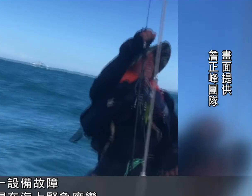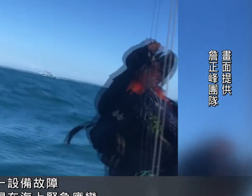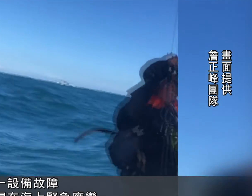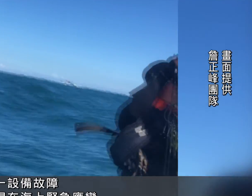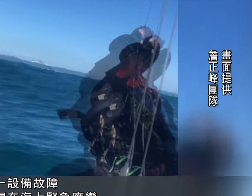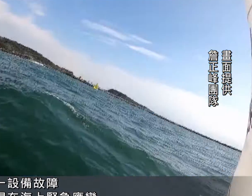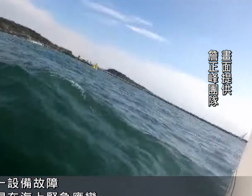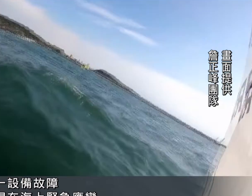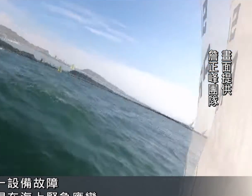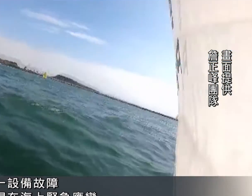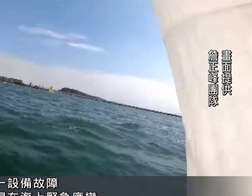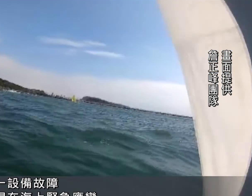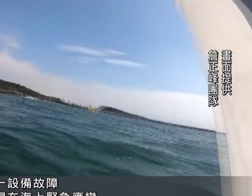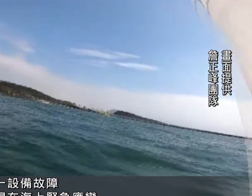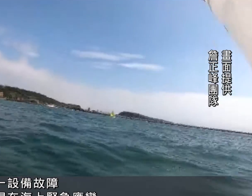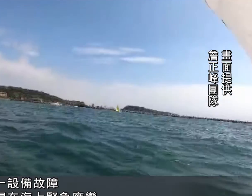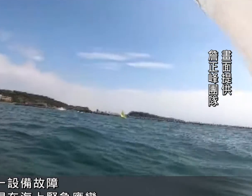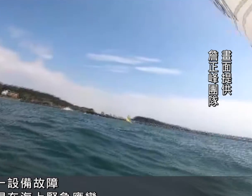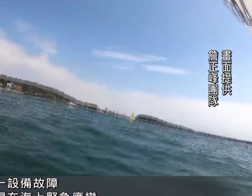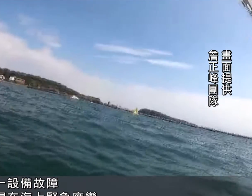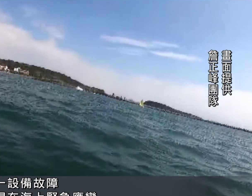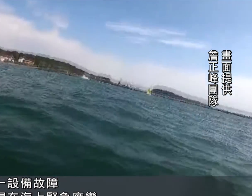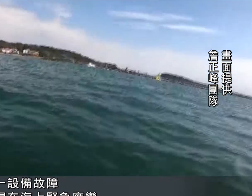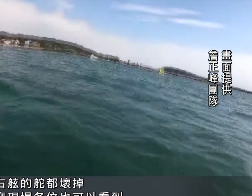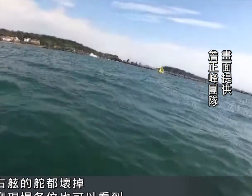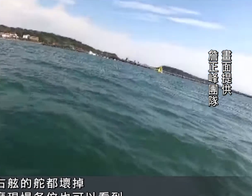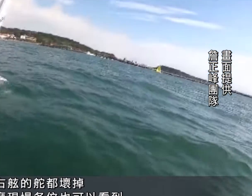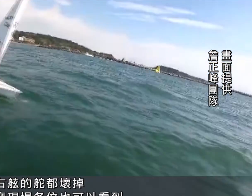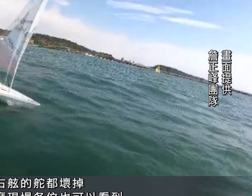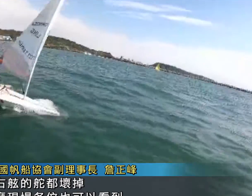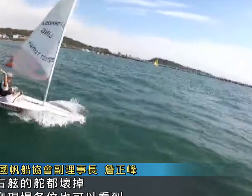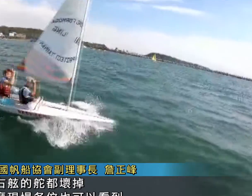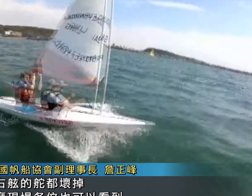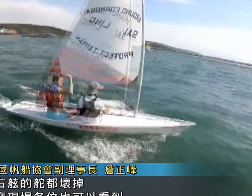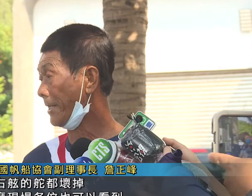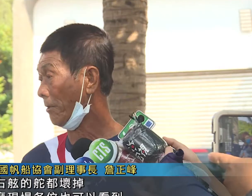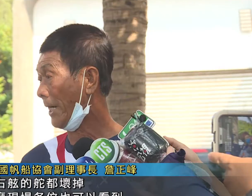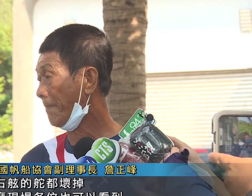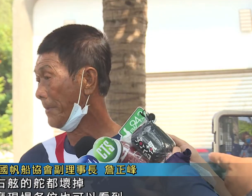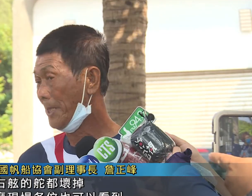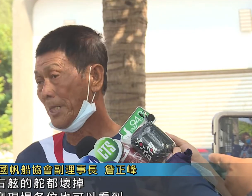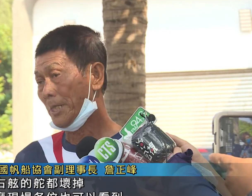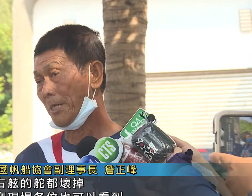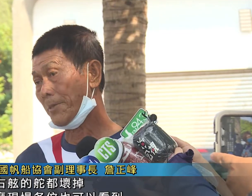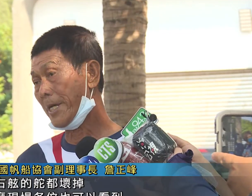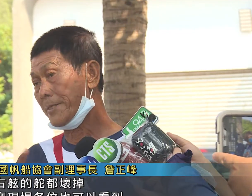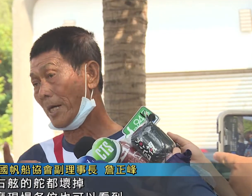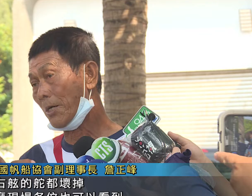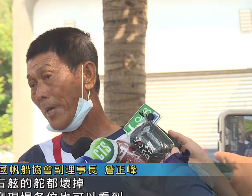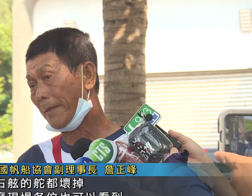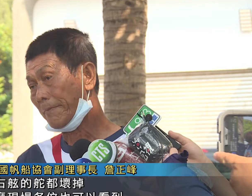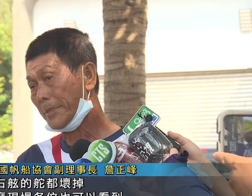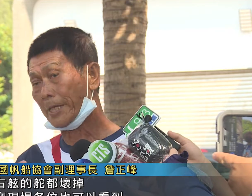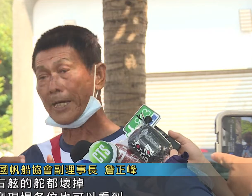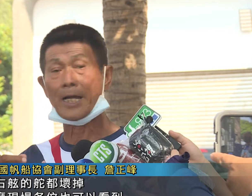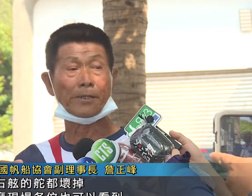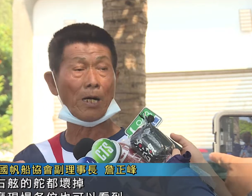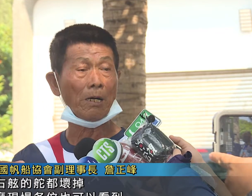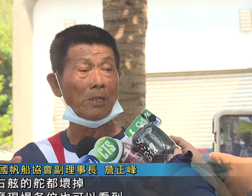万一设备故障，还得在海上紧急应变。 左右前的都坏掉了。那么现场各位也可以看到，